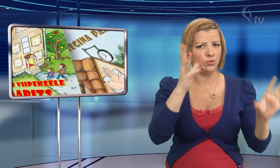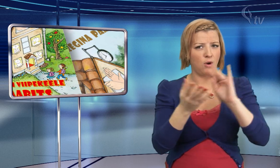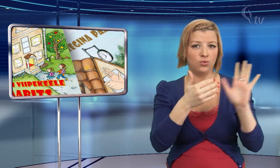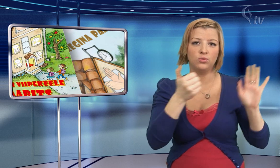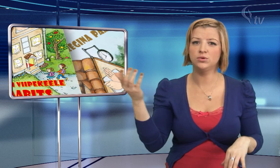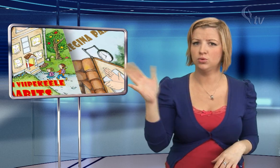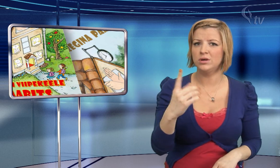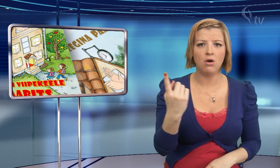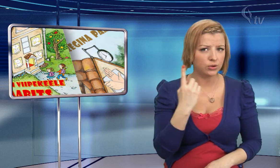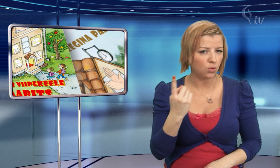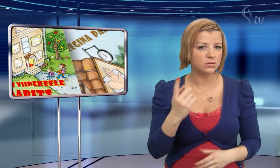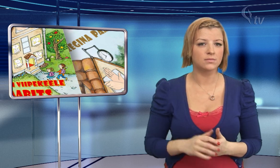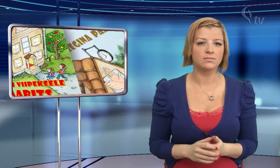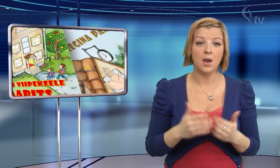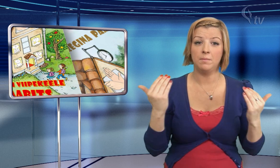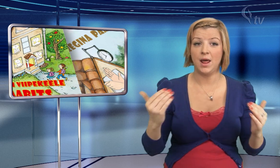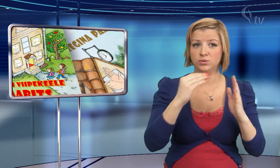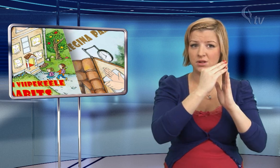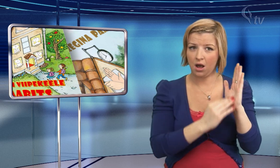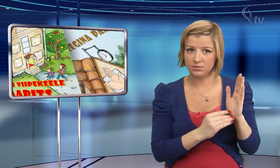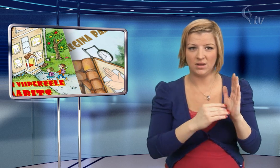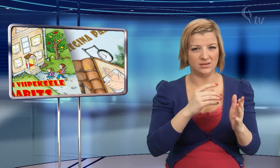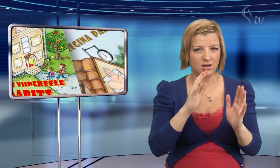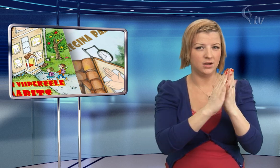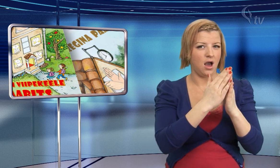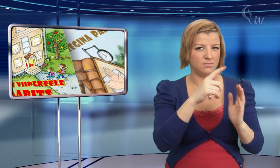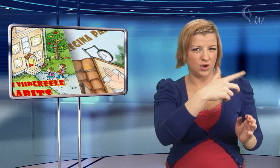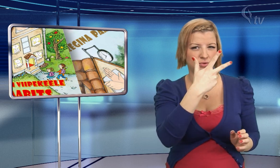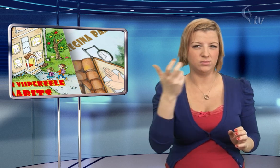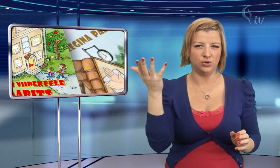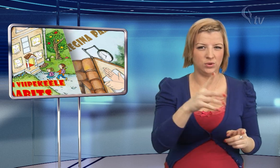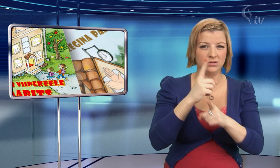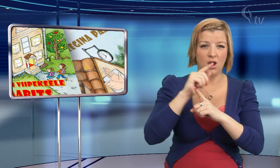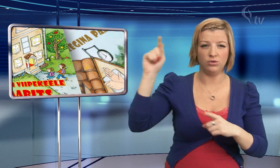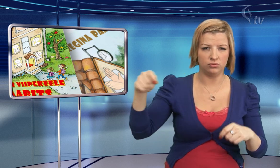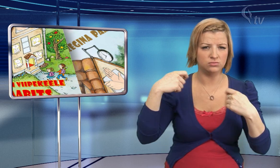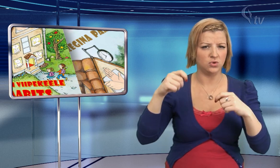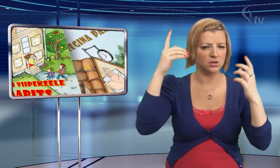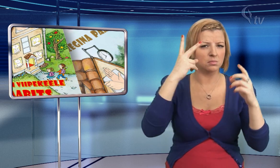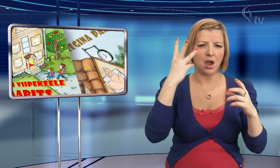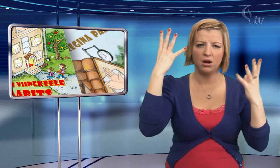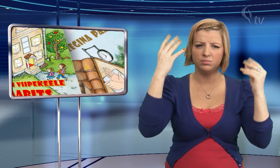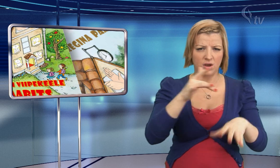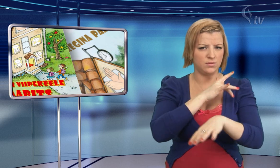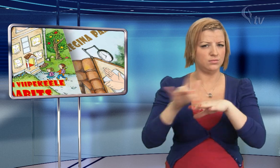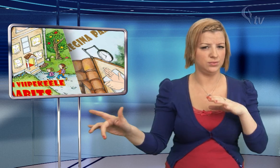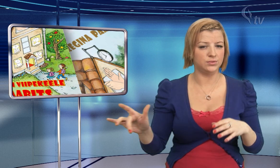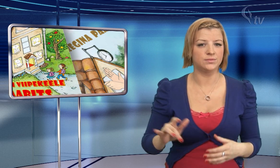Trükist ilmus ainult 600 eksemplari. Olemasolevatel andmetel müüdi trükitud aabitsatest pool Tartus paari päevaga